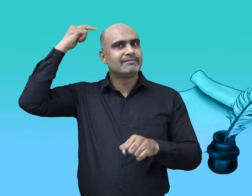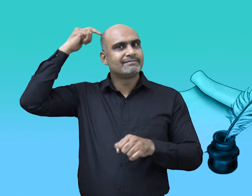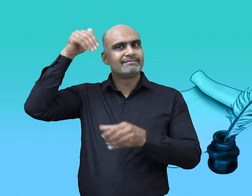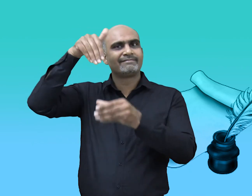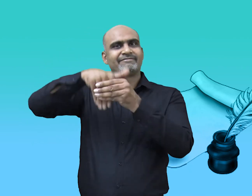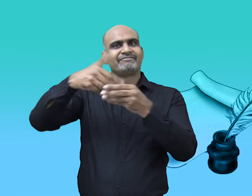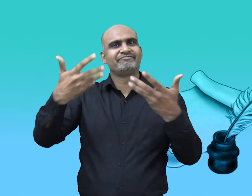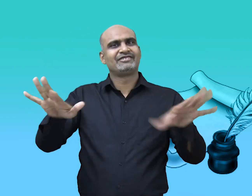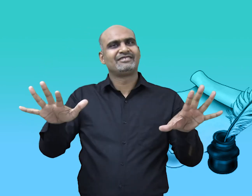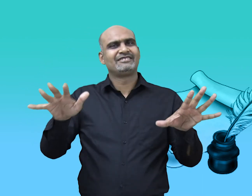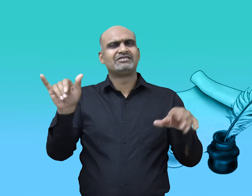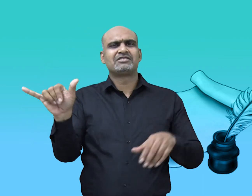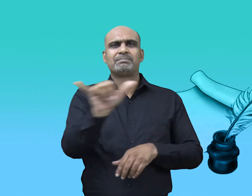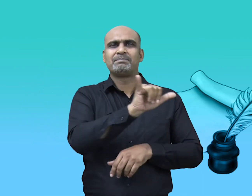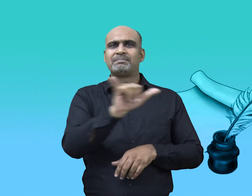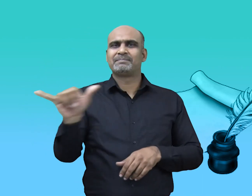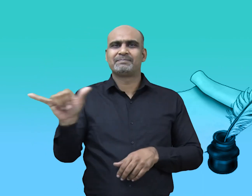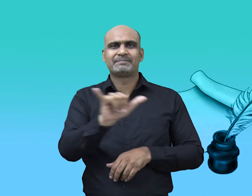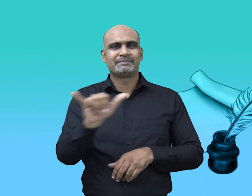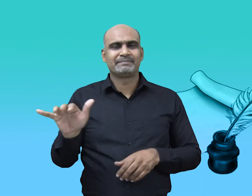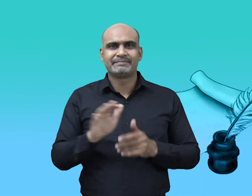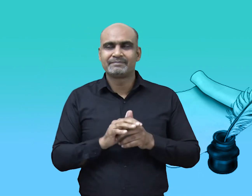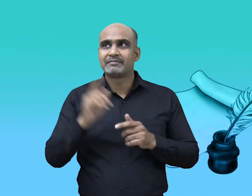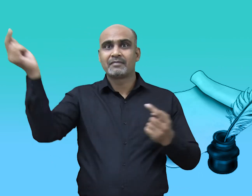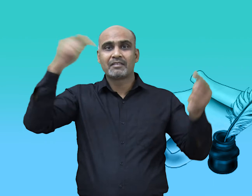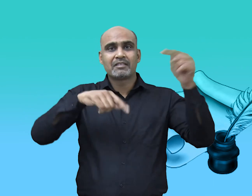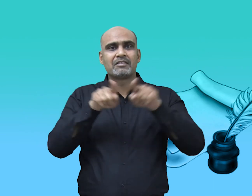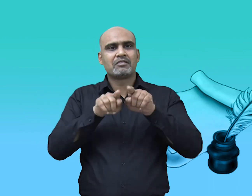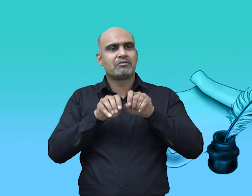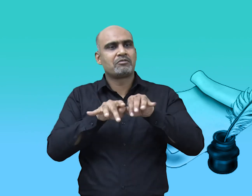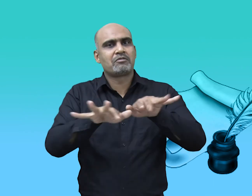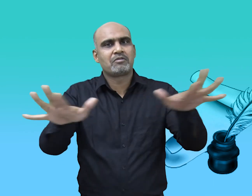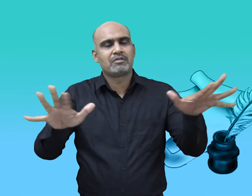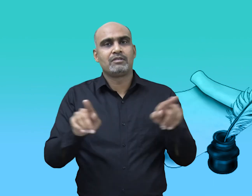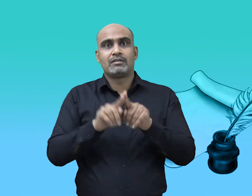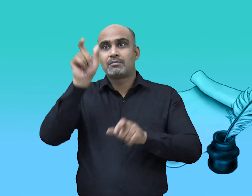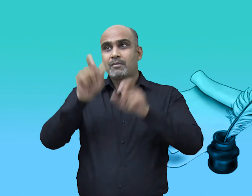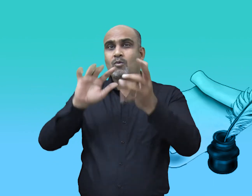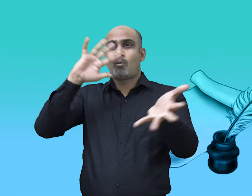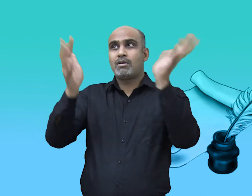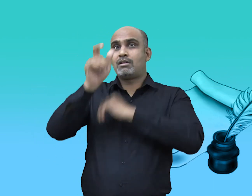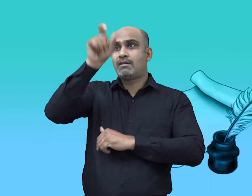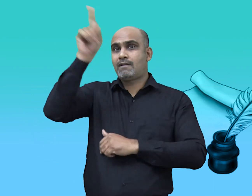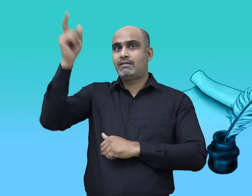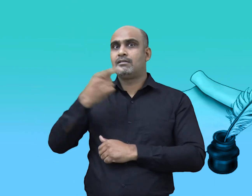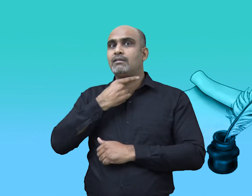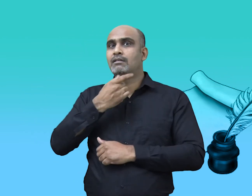विचार और सोचने की शक्तियों को बाहरी देश के लोगों ने प्रभावित कर दिया है। इसी प्रकार विकसित